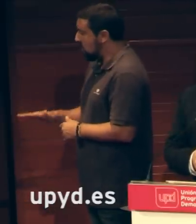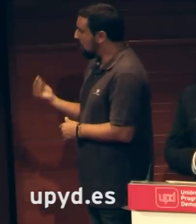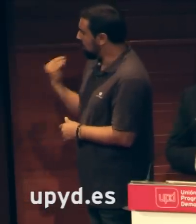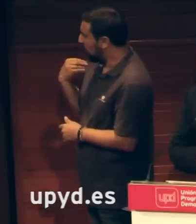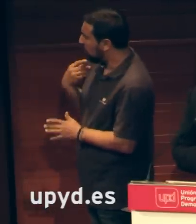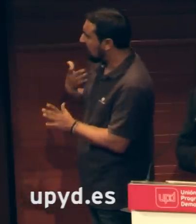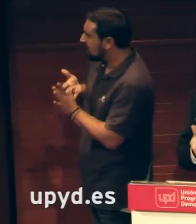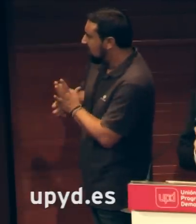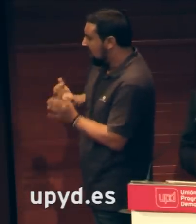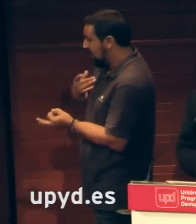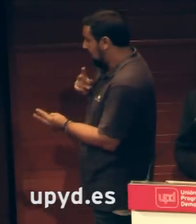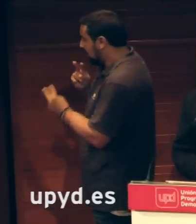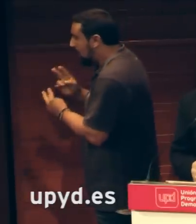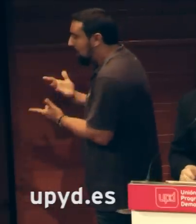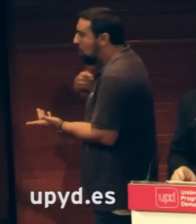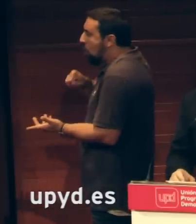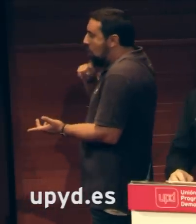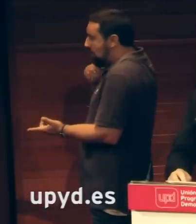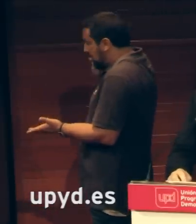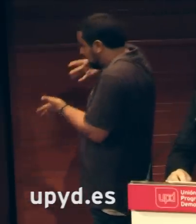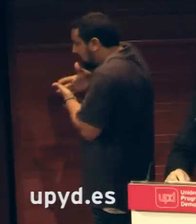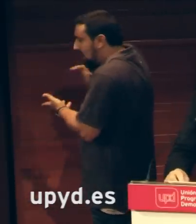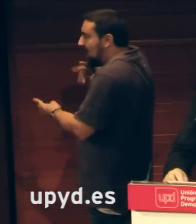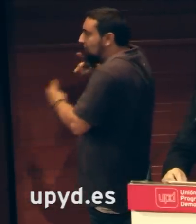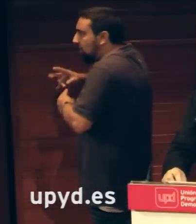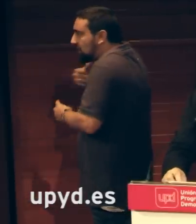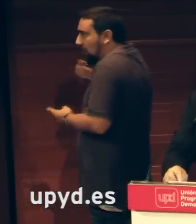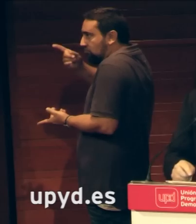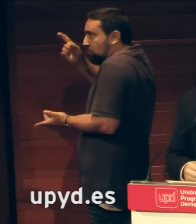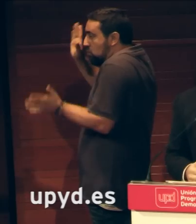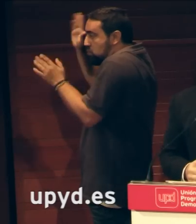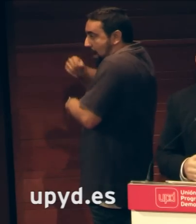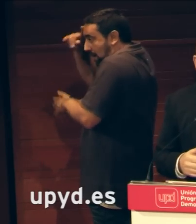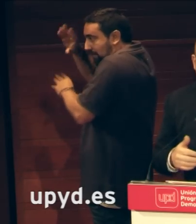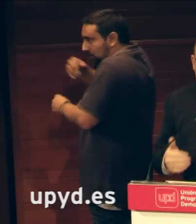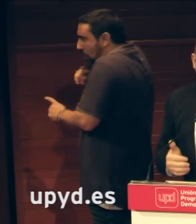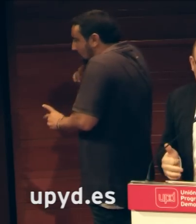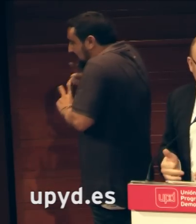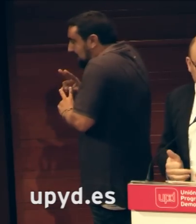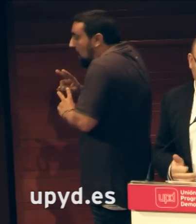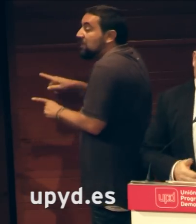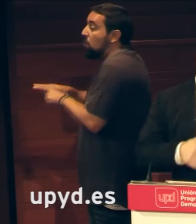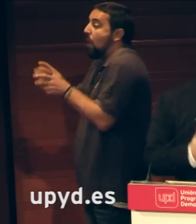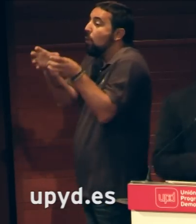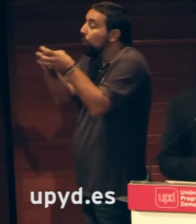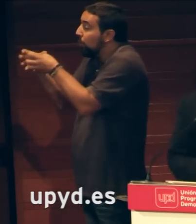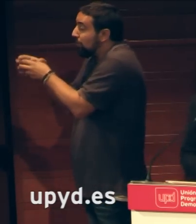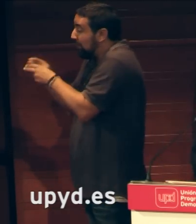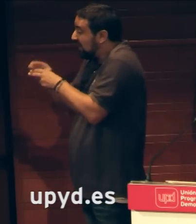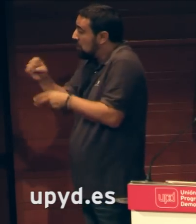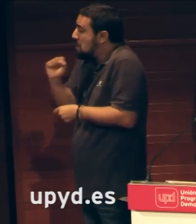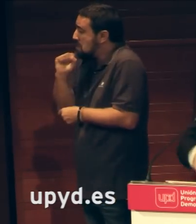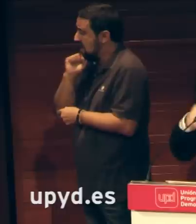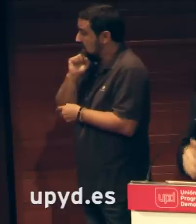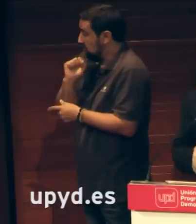sentido y que tú no encuentras ninguna respuesta razonable. Y esos partidos viejos son incluso más